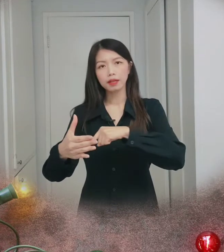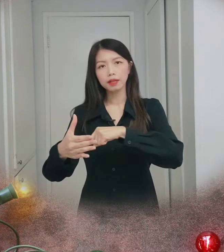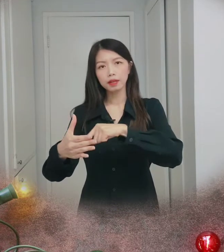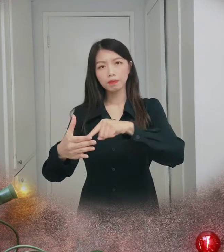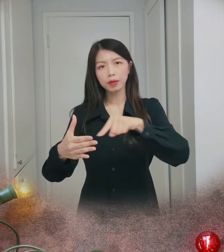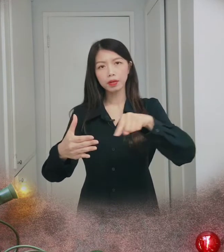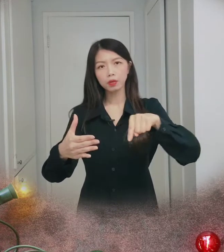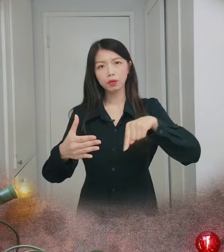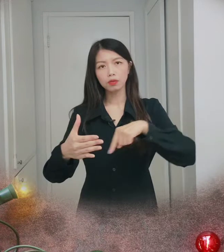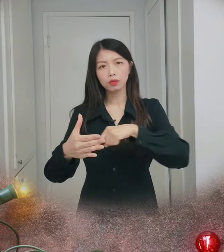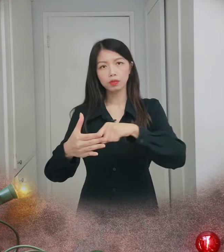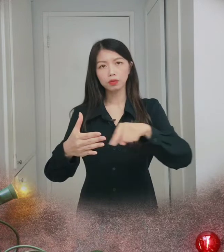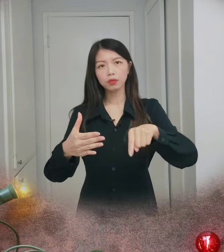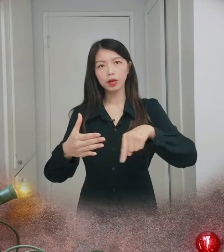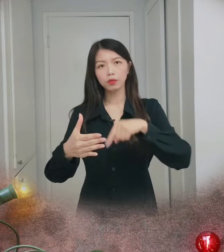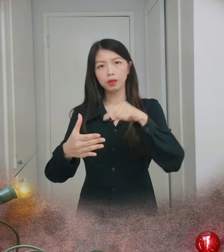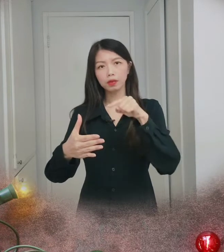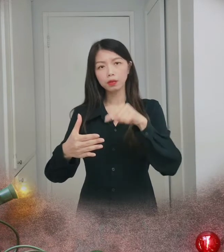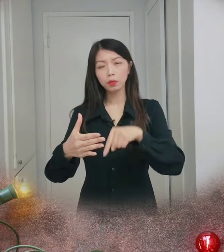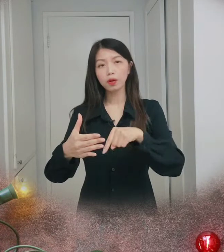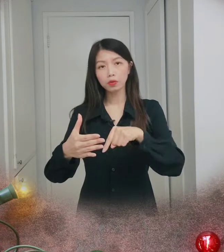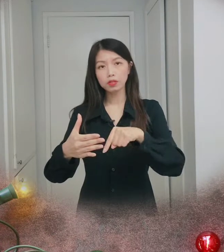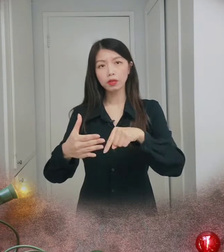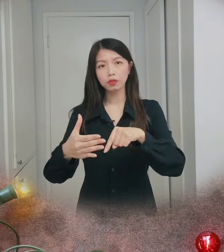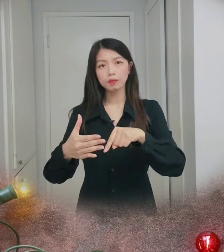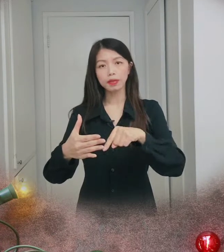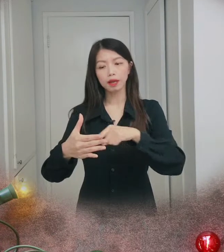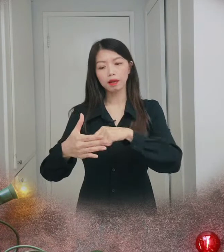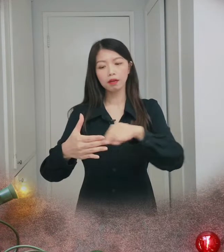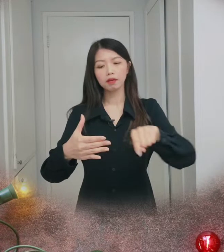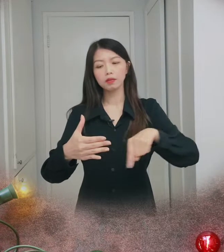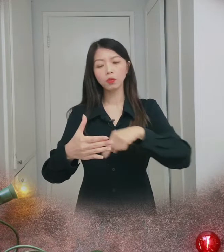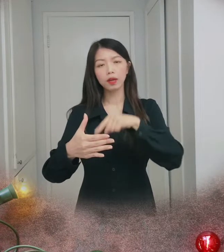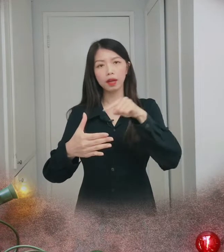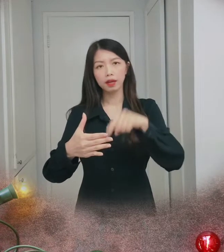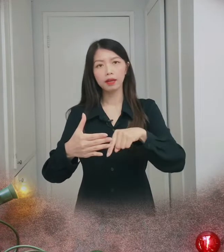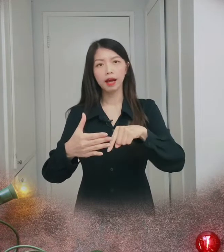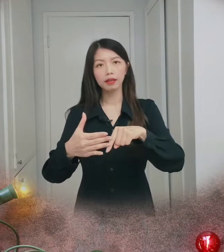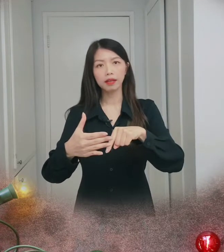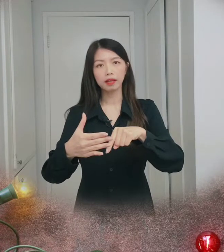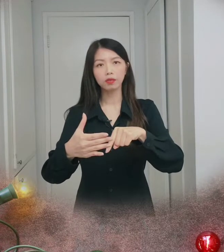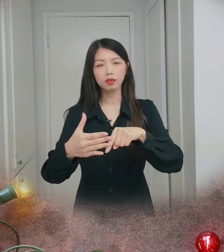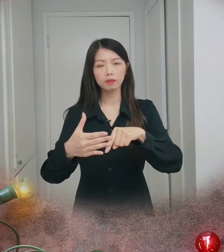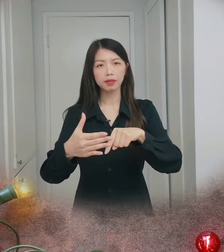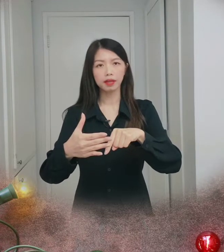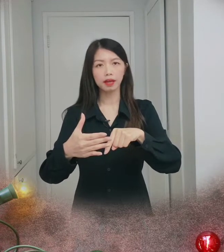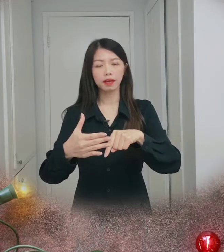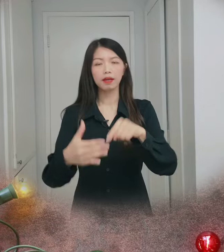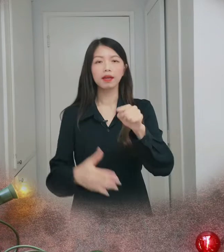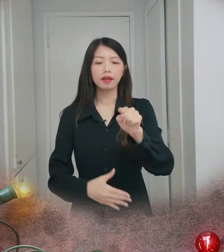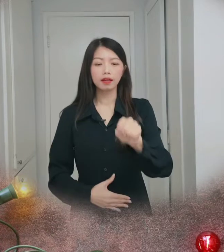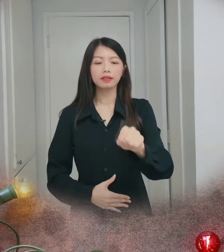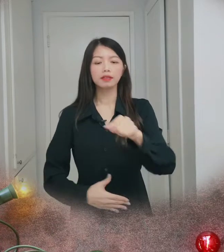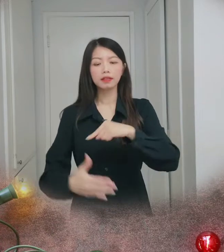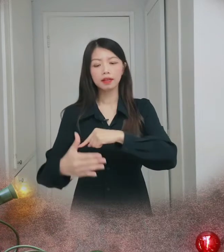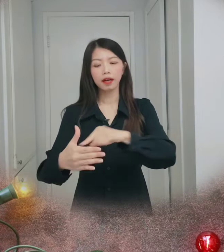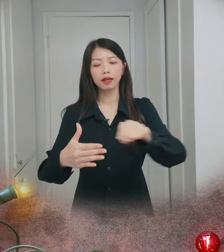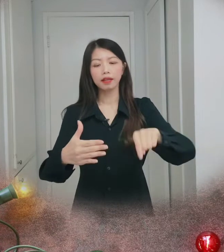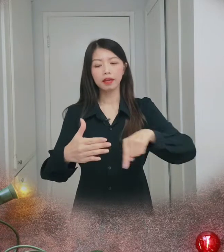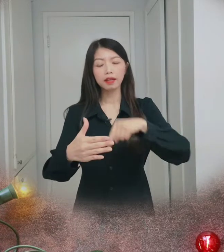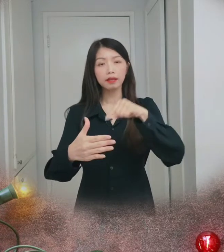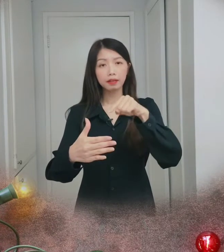울타리 안을 한 바퀴 돌려주시고 가운데를 콕 하고 찍어주시면 돼요. 속에, 안에 이런 뜻입니다.